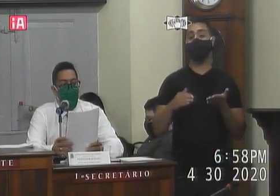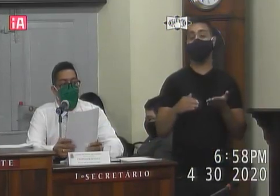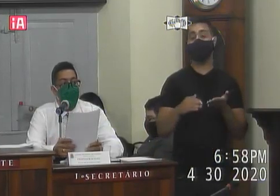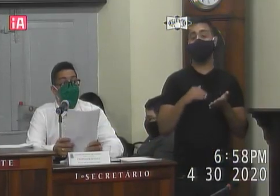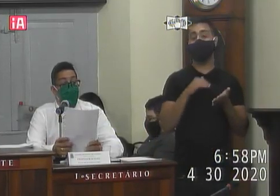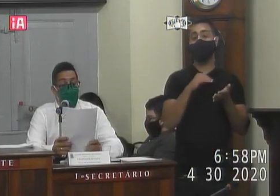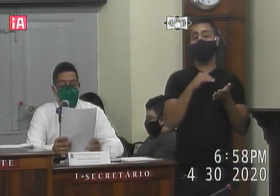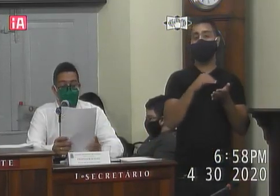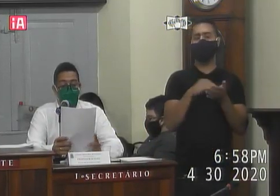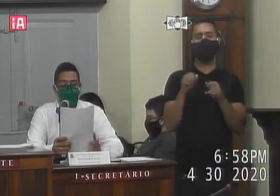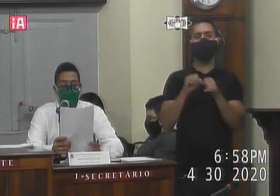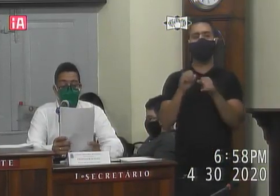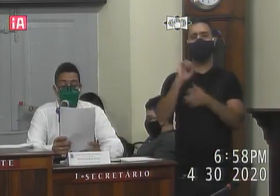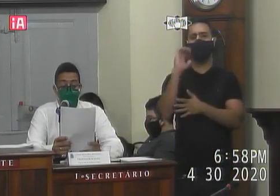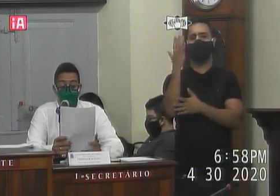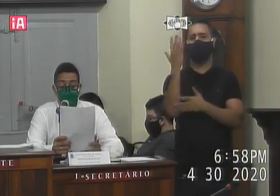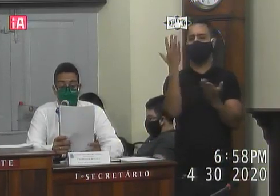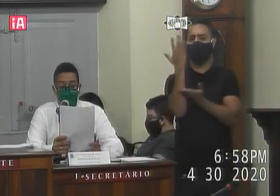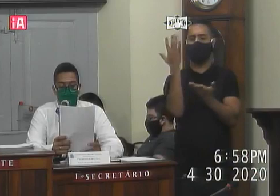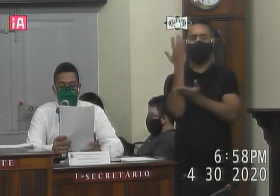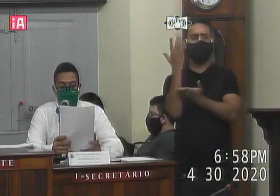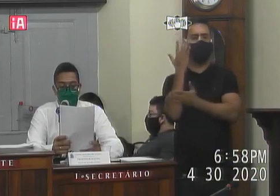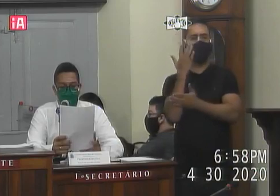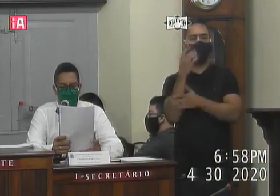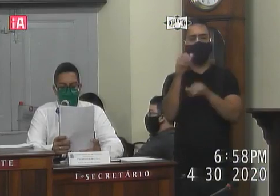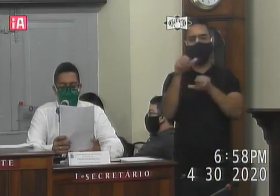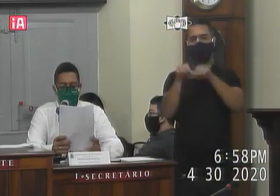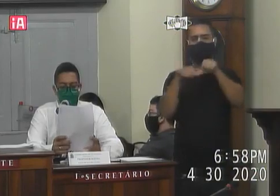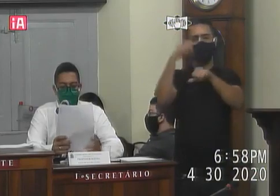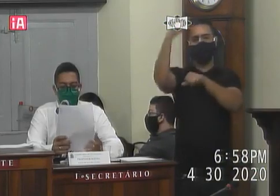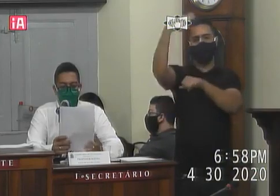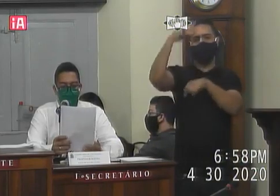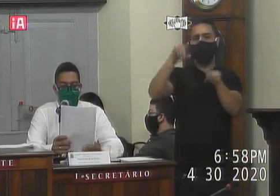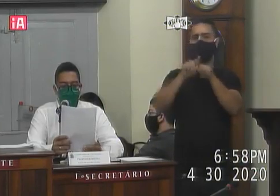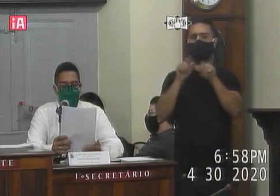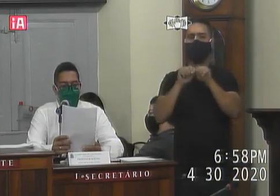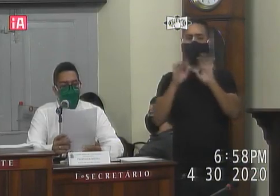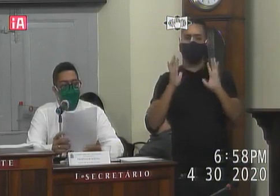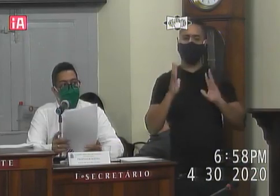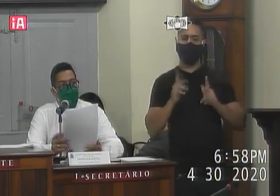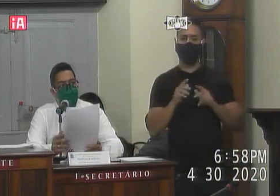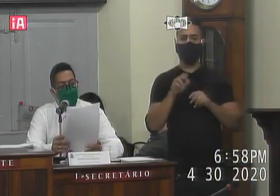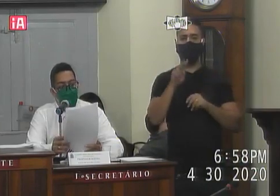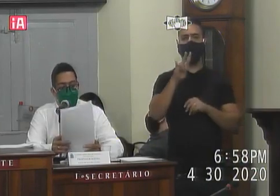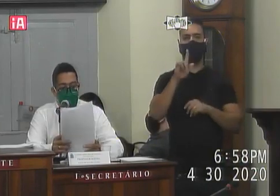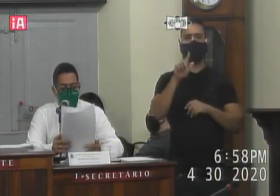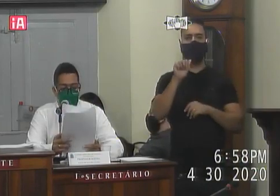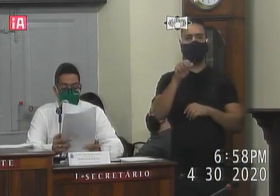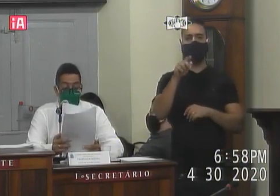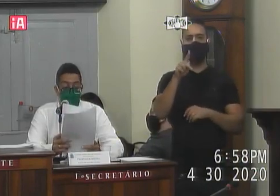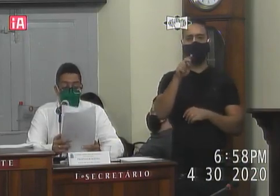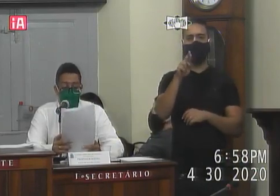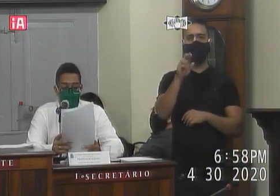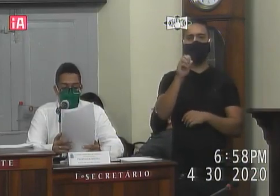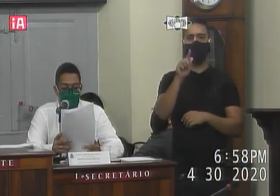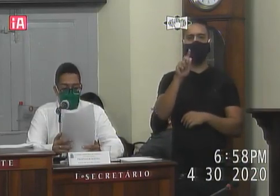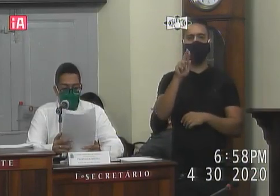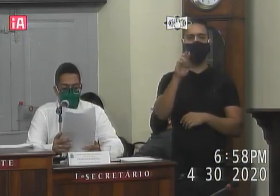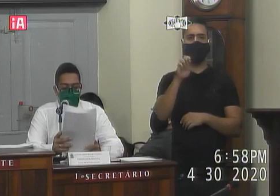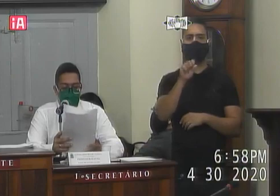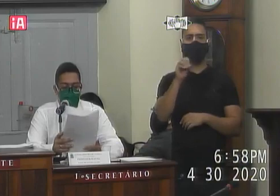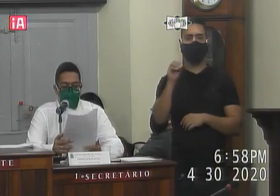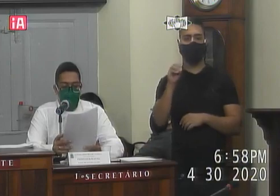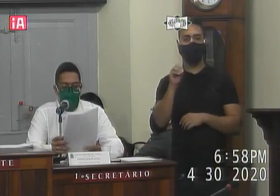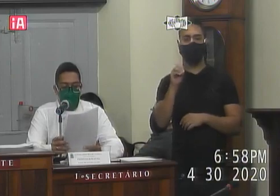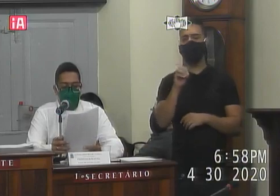Públicos a poda de algumas árvores, troca de lâmpadas e limpeza na Vila Progresso, atrás do Hospital Maternidade. Considerando